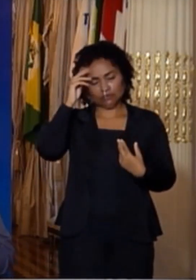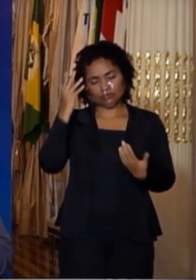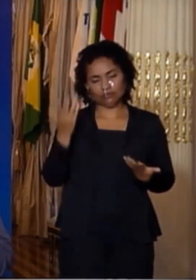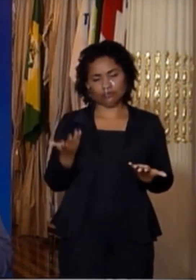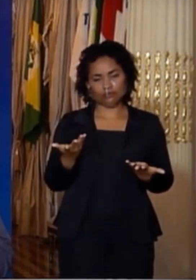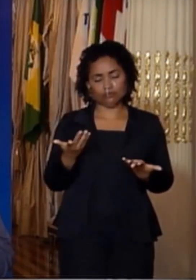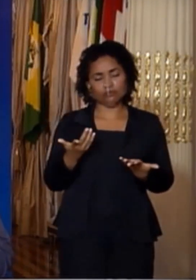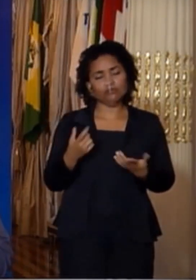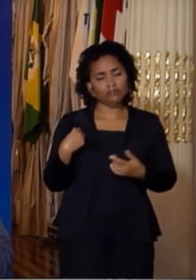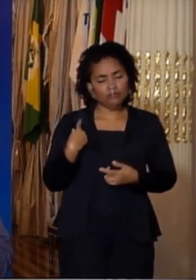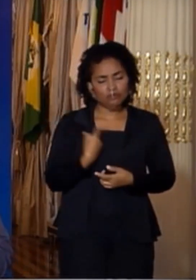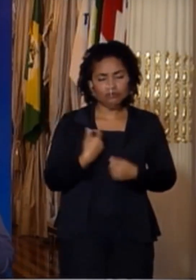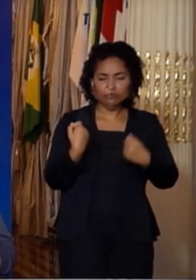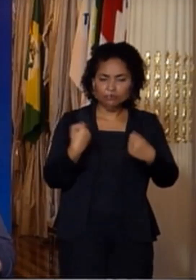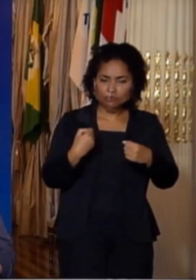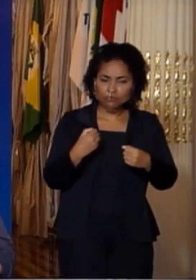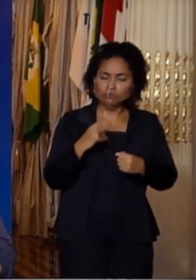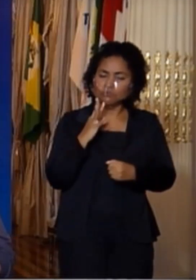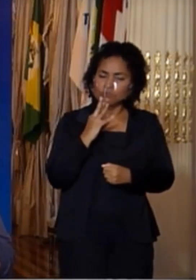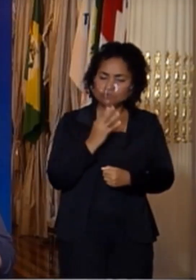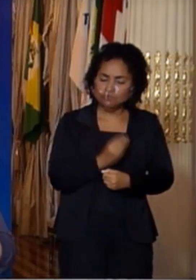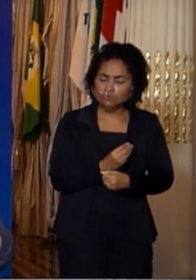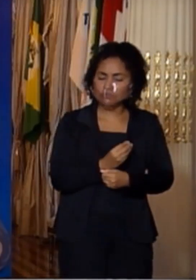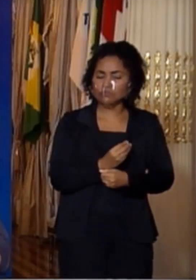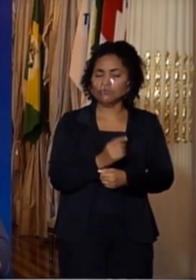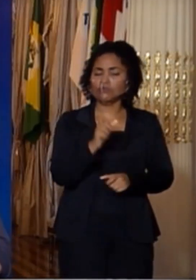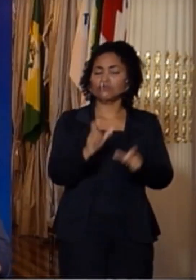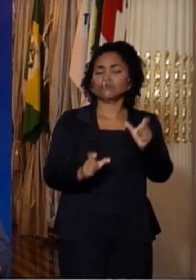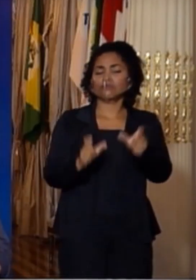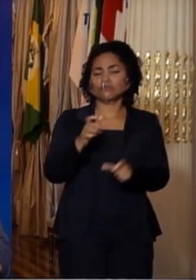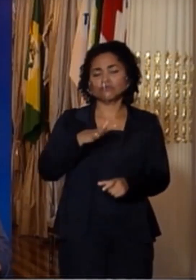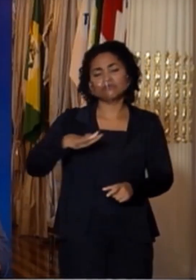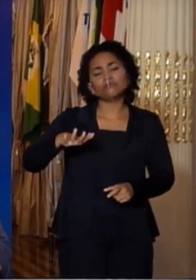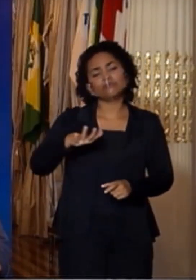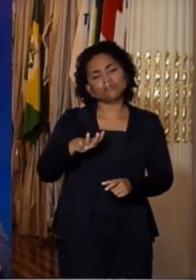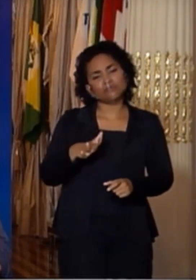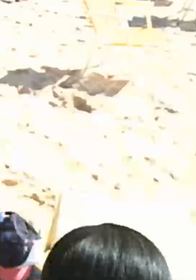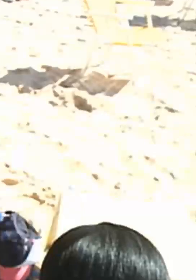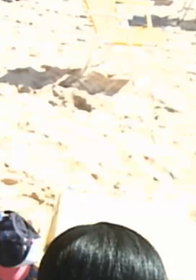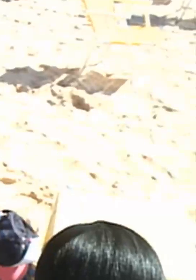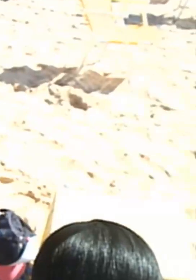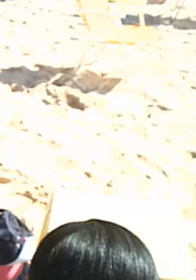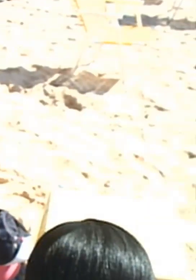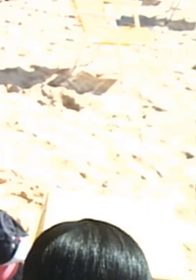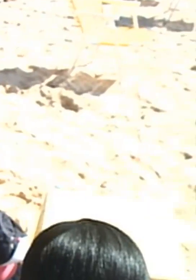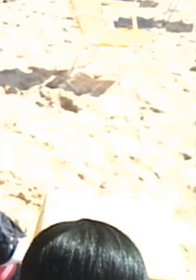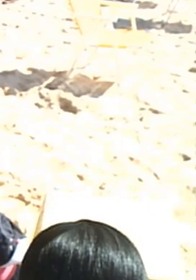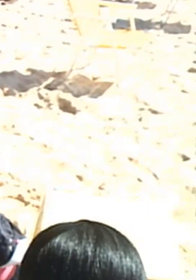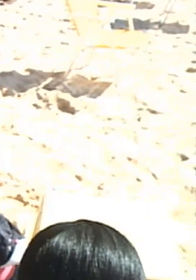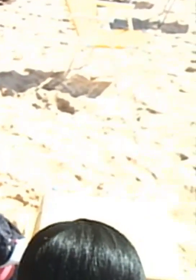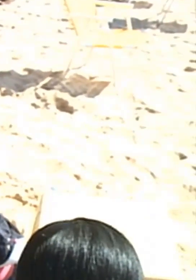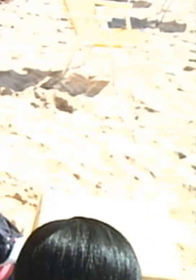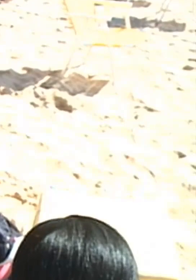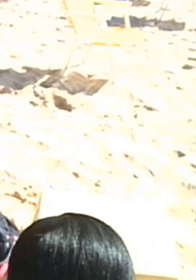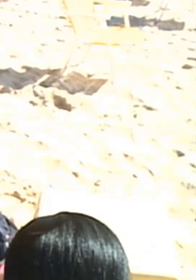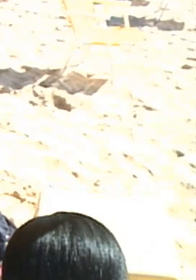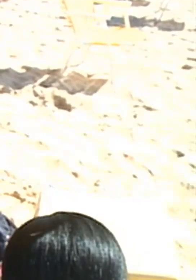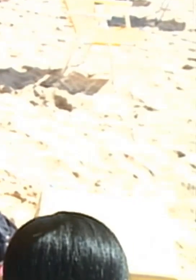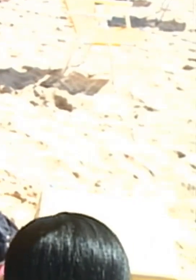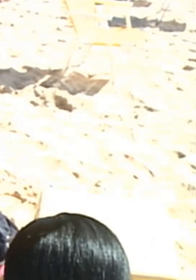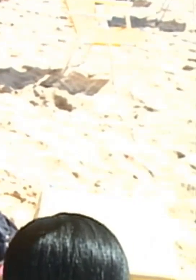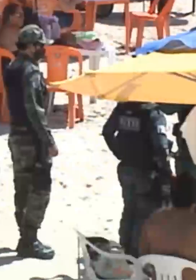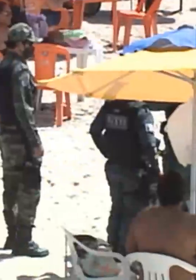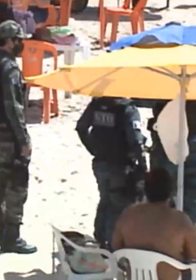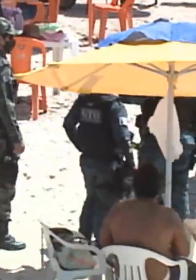A gente precisa reconhecer que o comportamento da população é decisivo para isso, porque você não tem, a gente tem